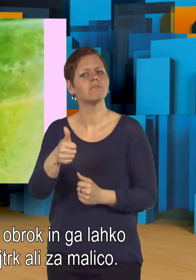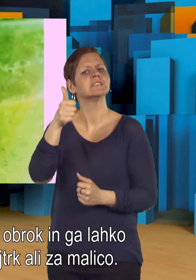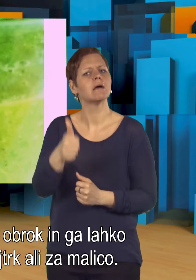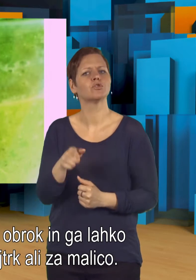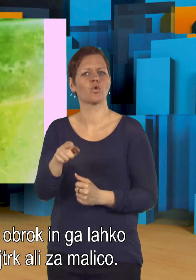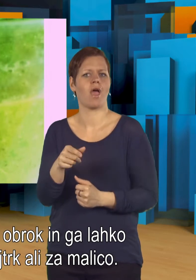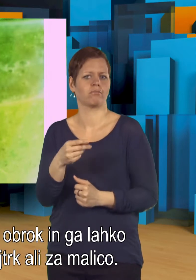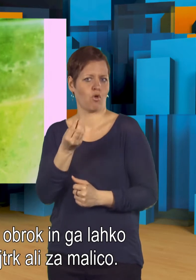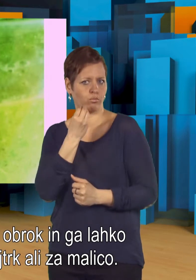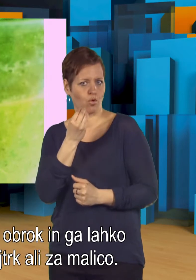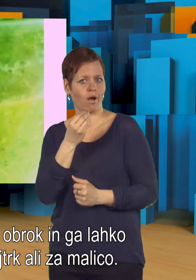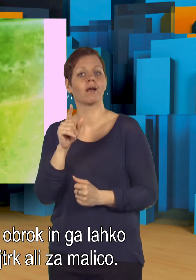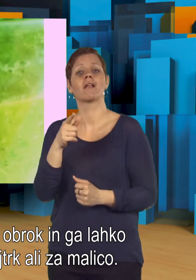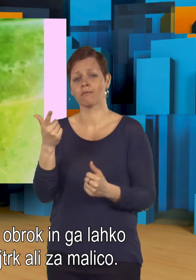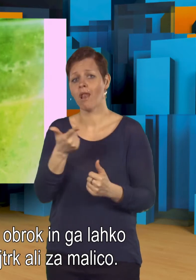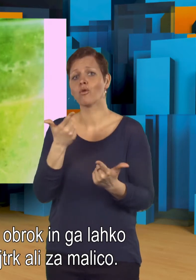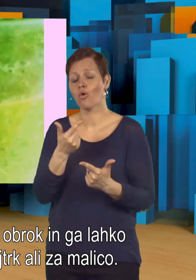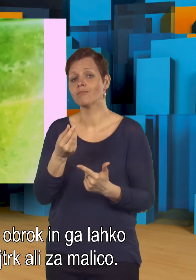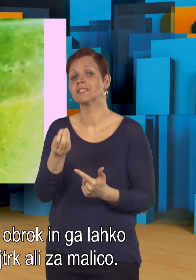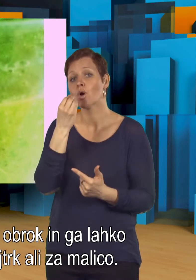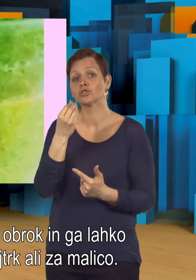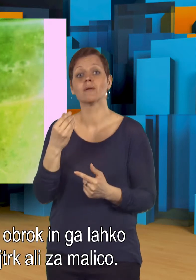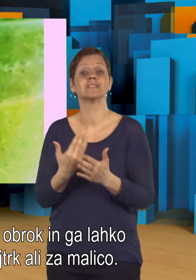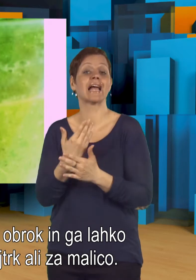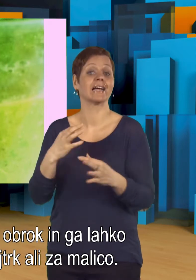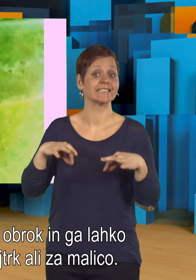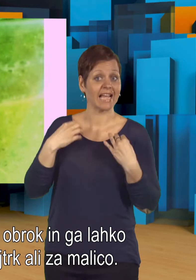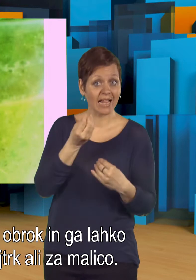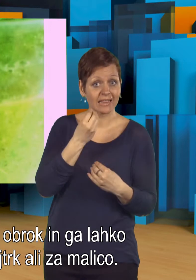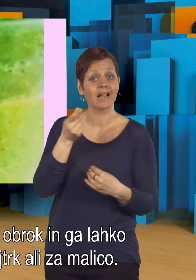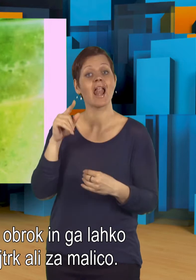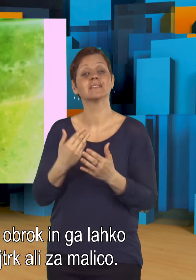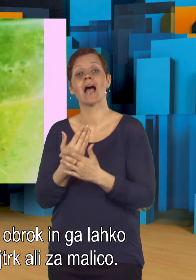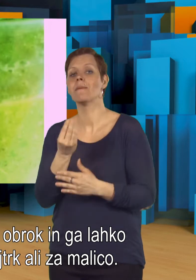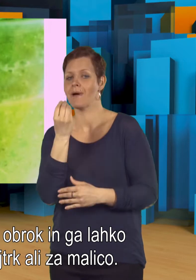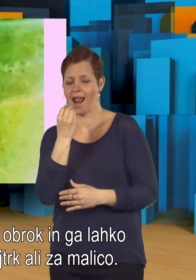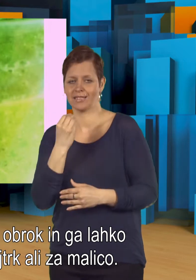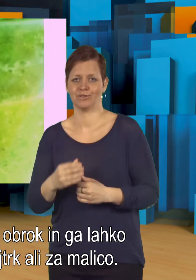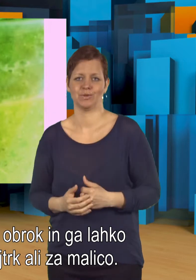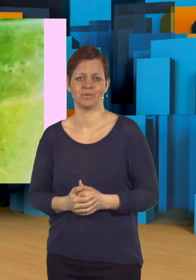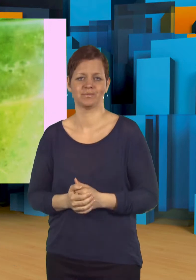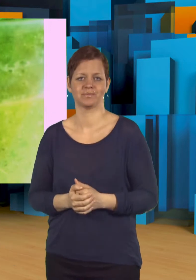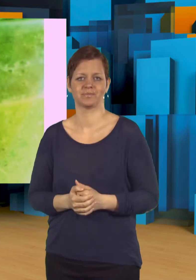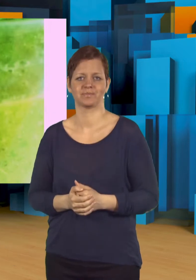To je samostojen obrok in ga lahko zaužijemo za zajtrk ali za malico.